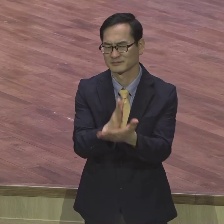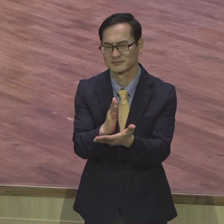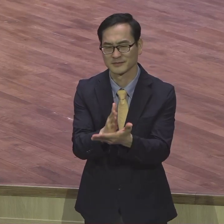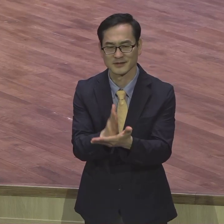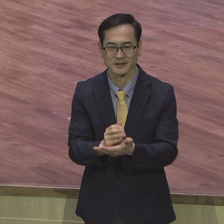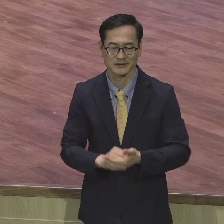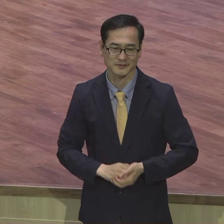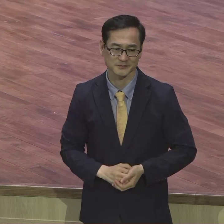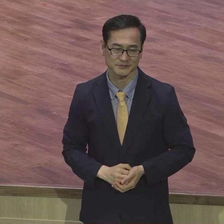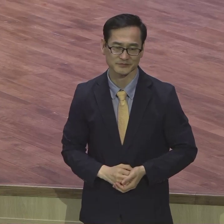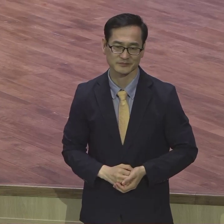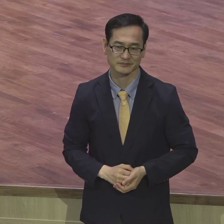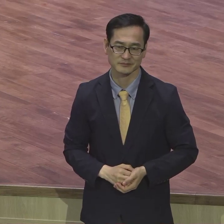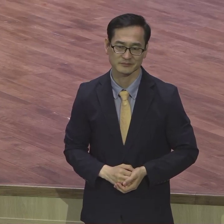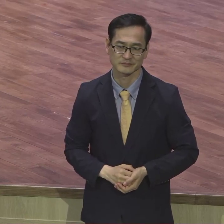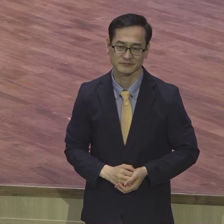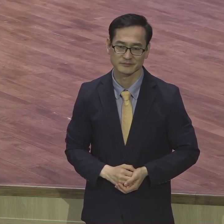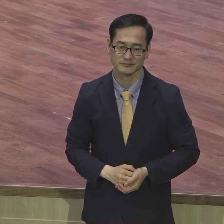아시겠어요?